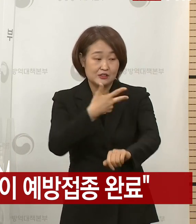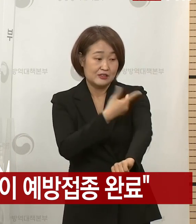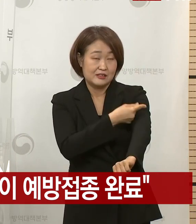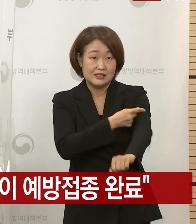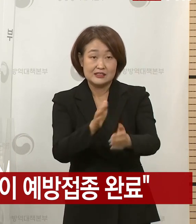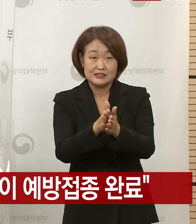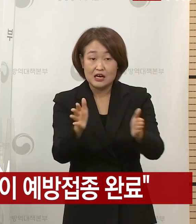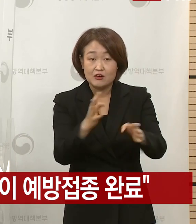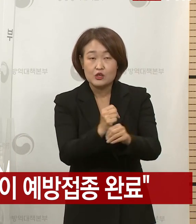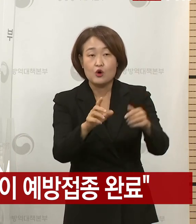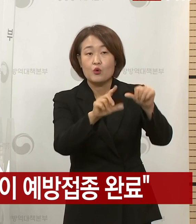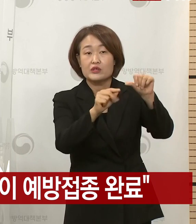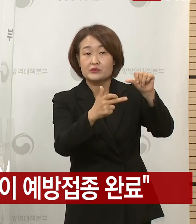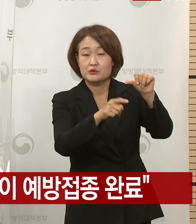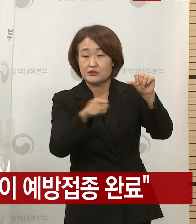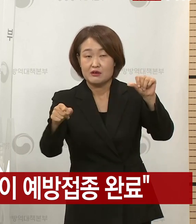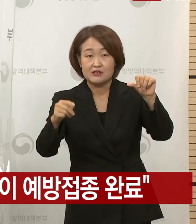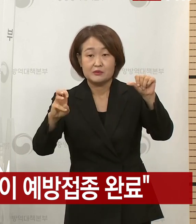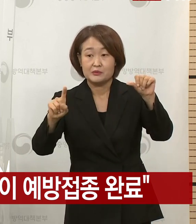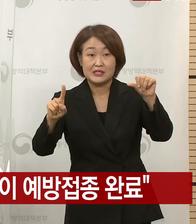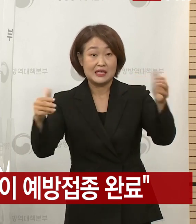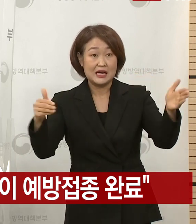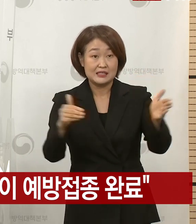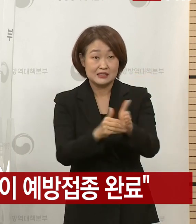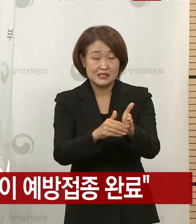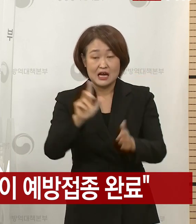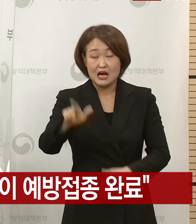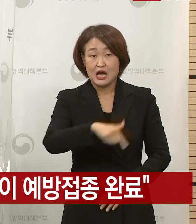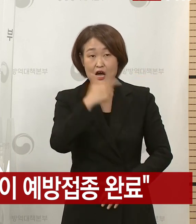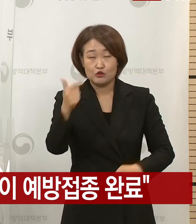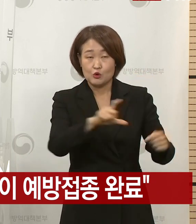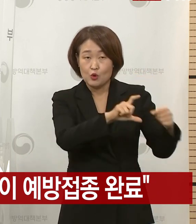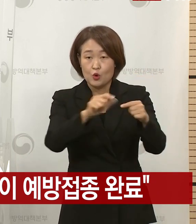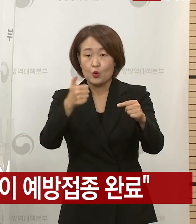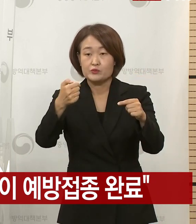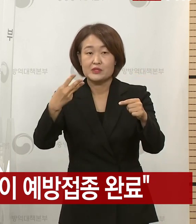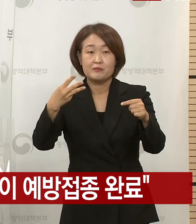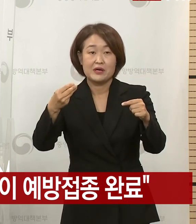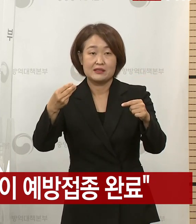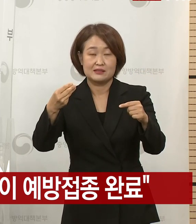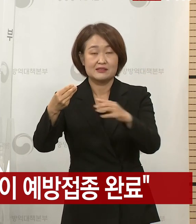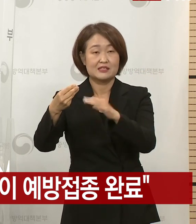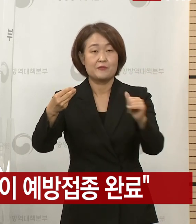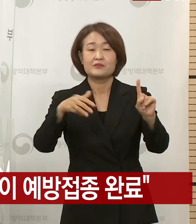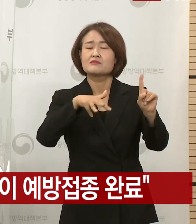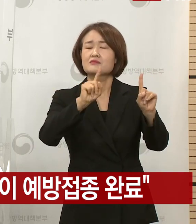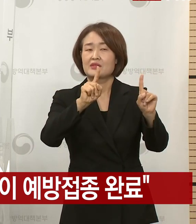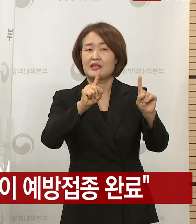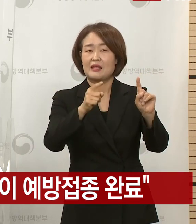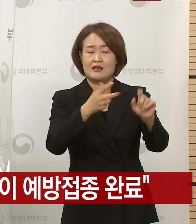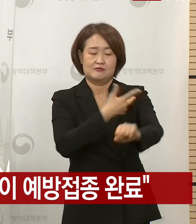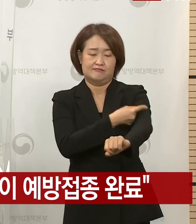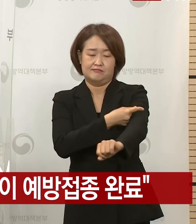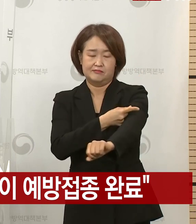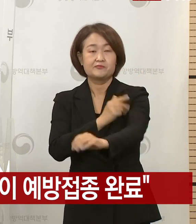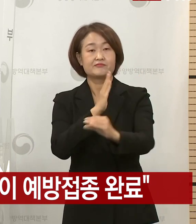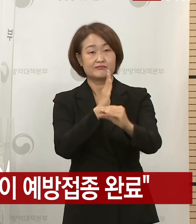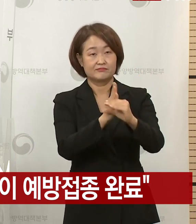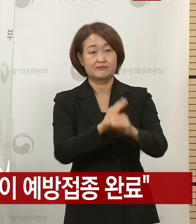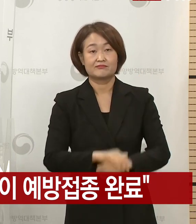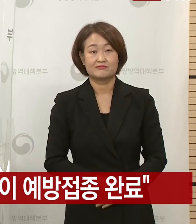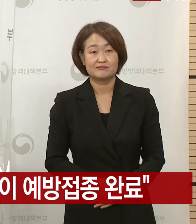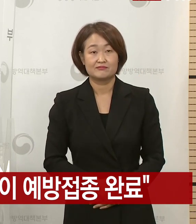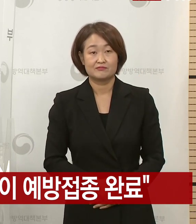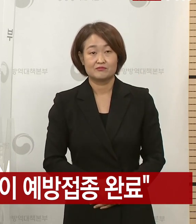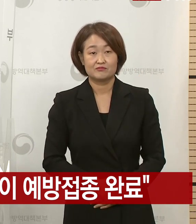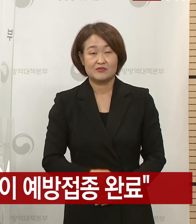5월 27일부터 31일까지 하루 평균 53만 명의 1차 접종이 이루어지고 있습니다.